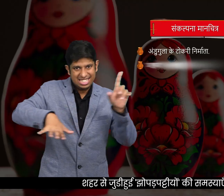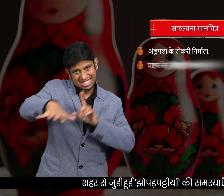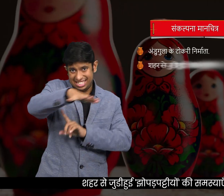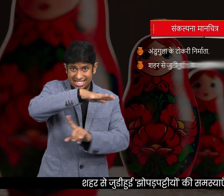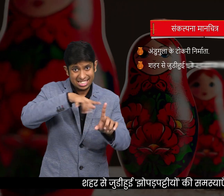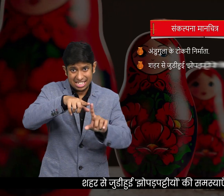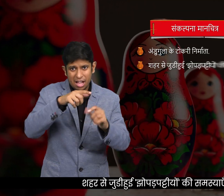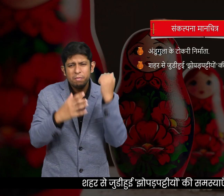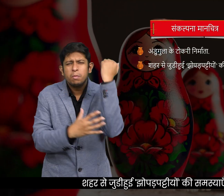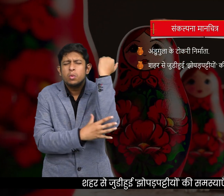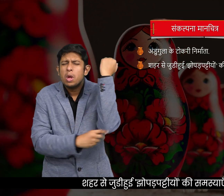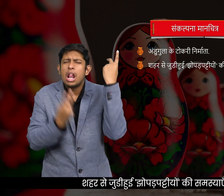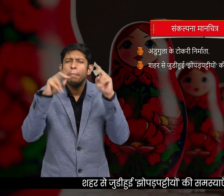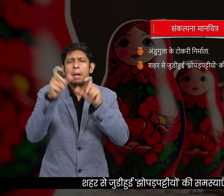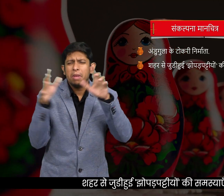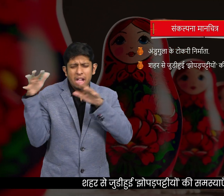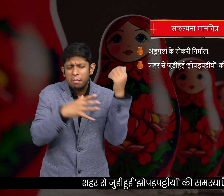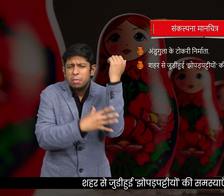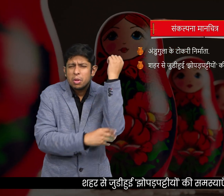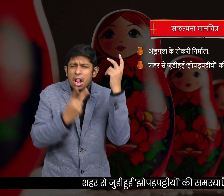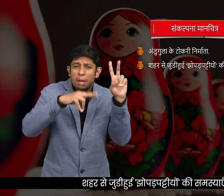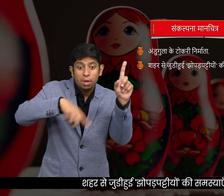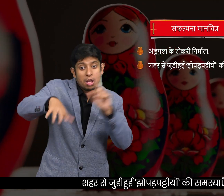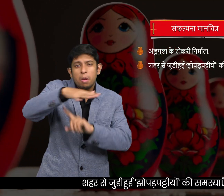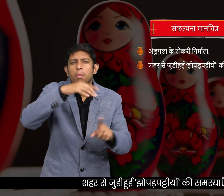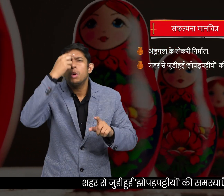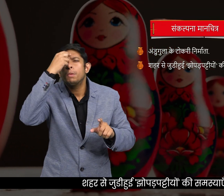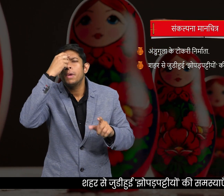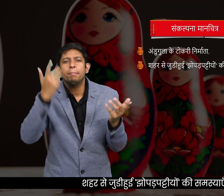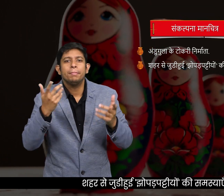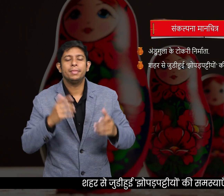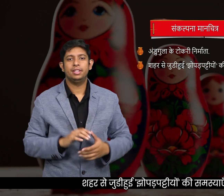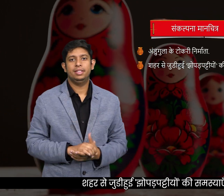शहर से जुड़ी हुई झोपड़पट्टियों की समस्या,